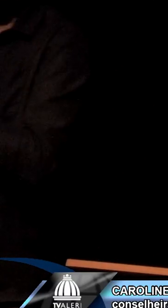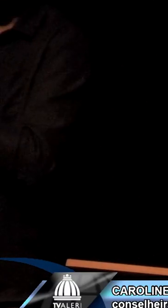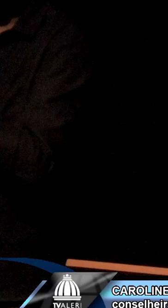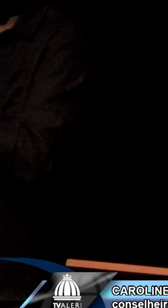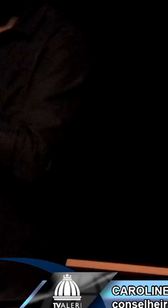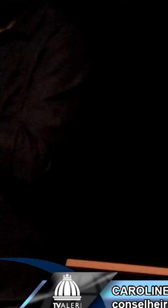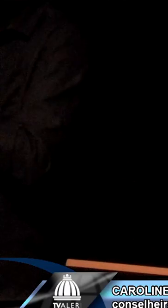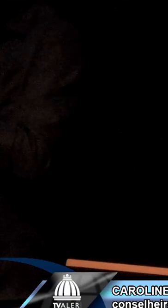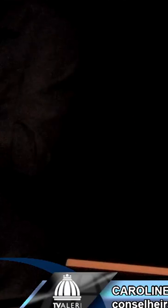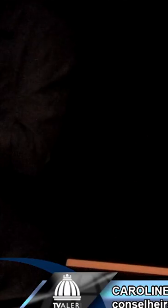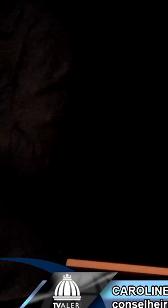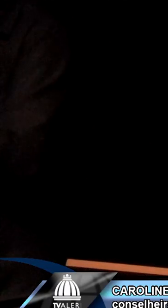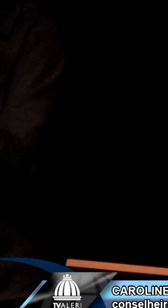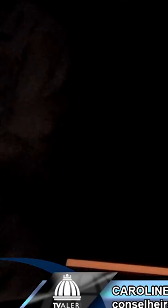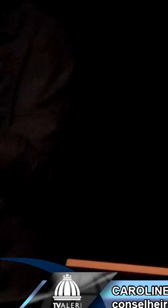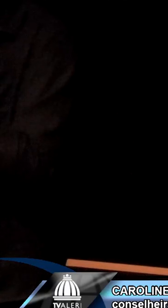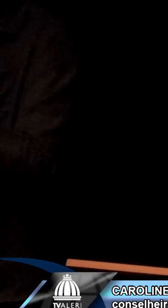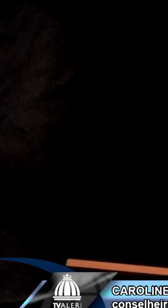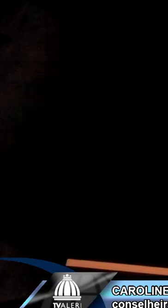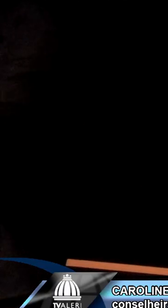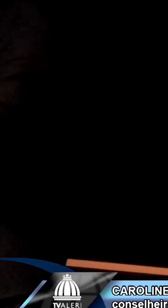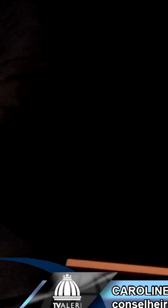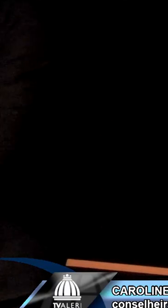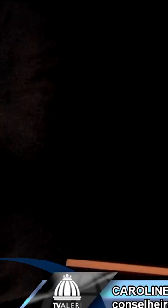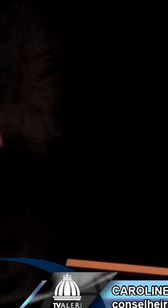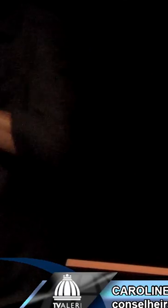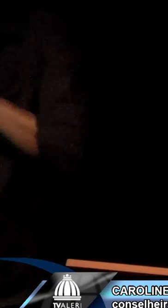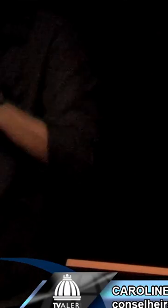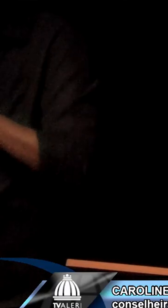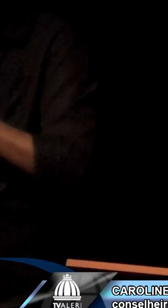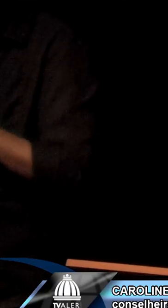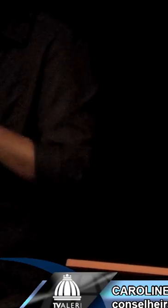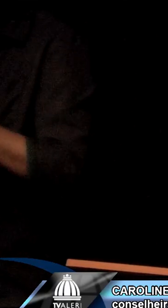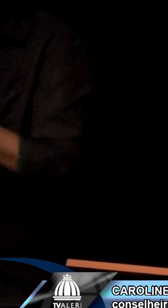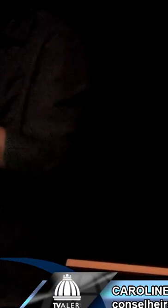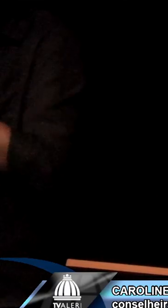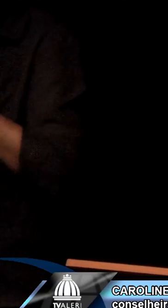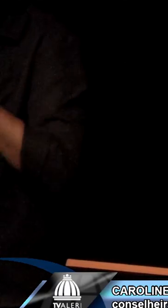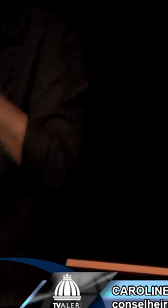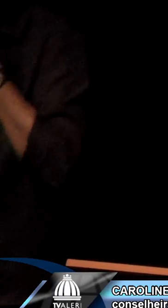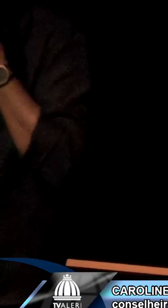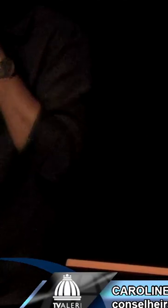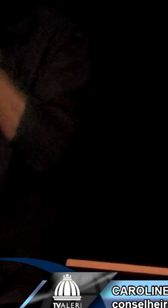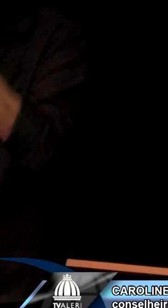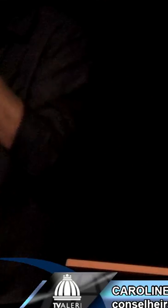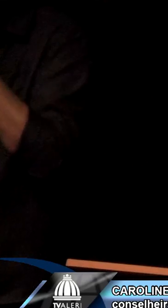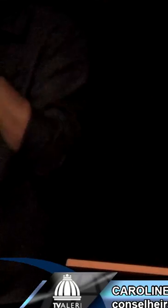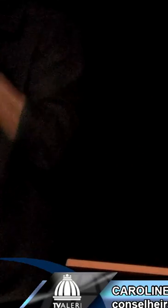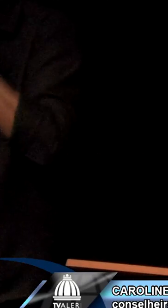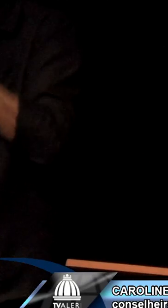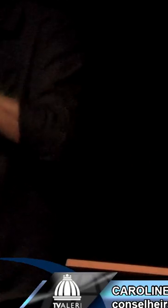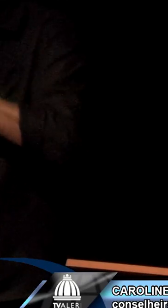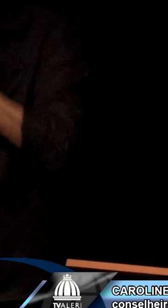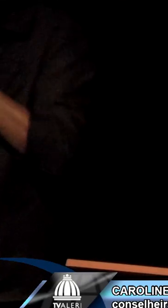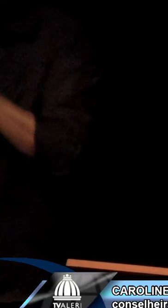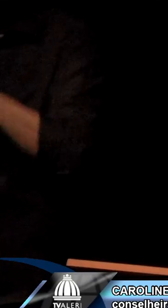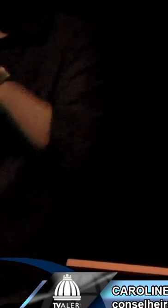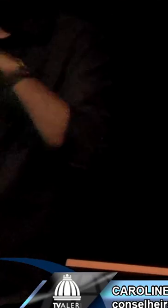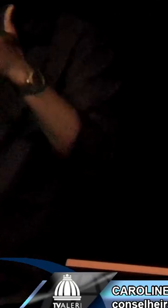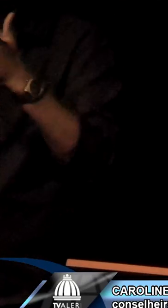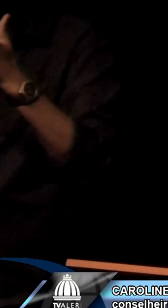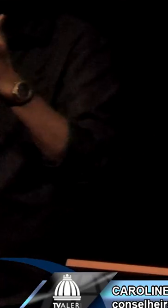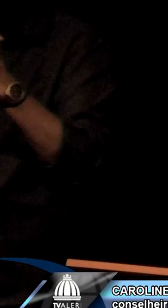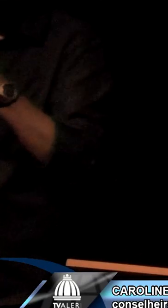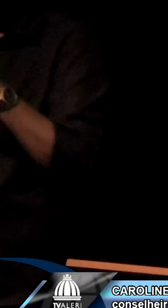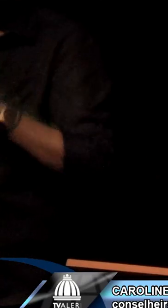para a gente que tá aqui né poder enxergar toda a diversidade hoje aqui representada o evento